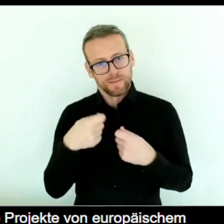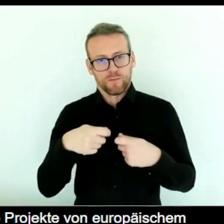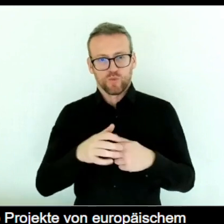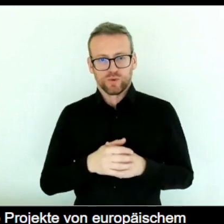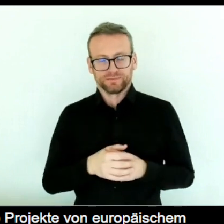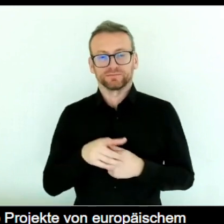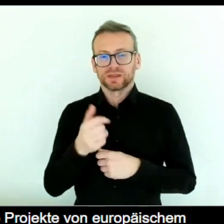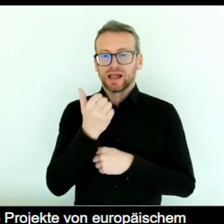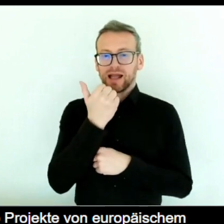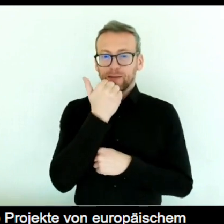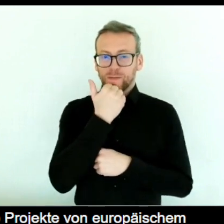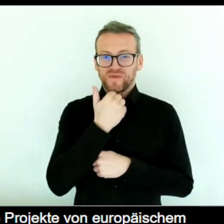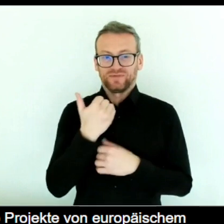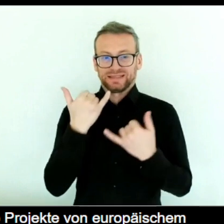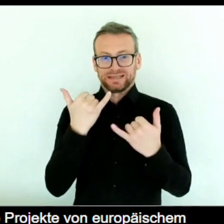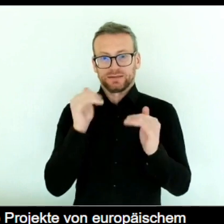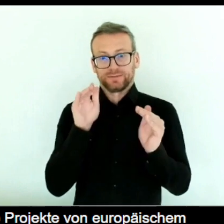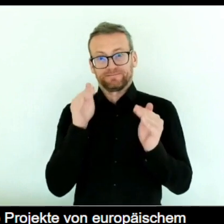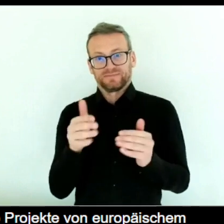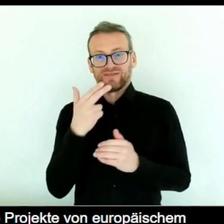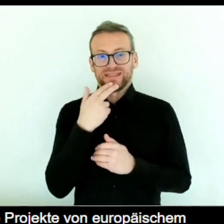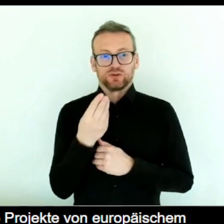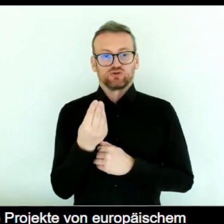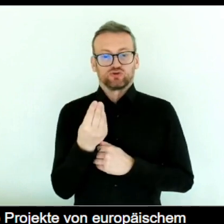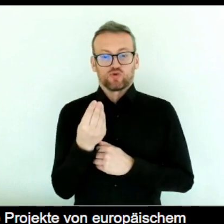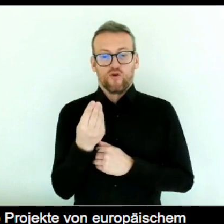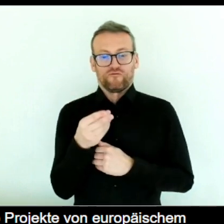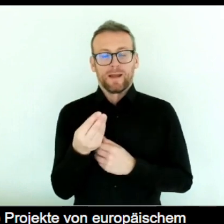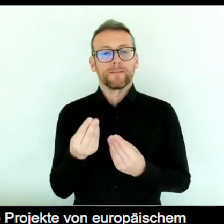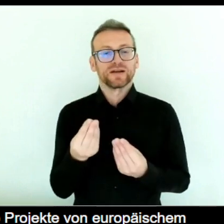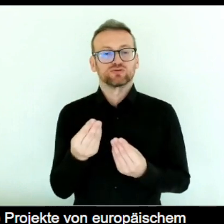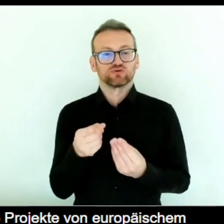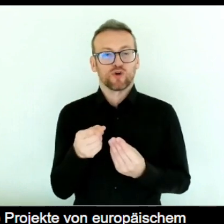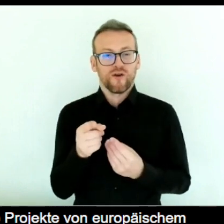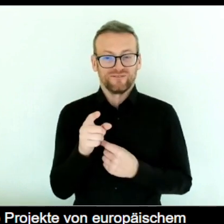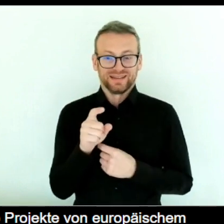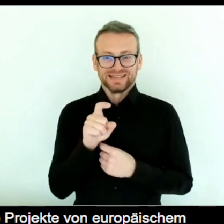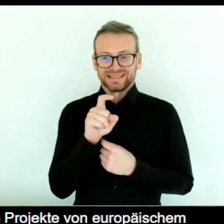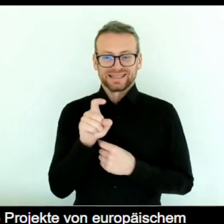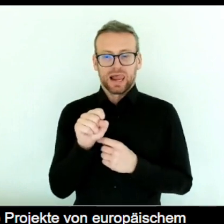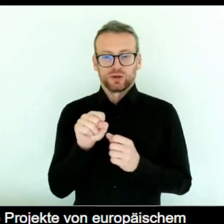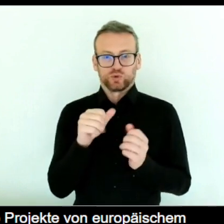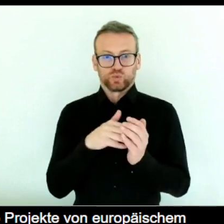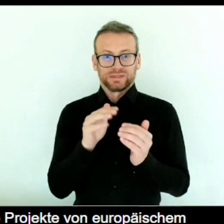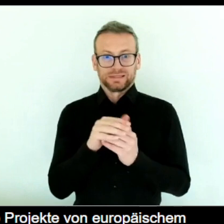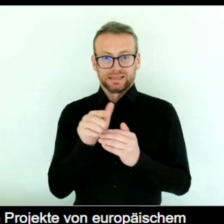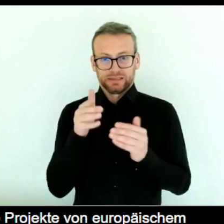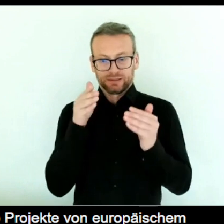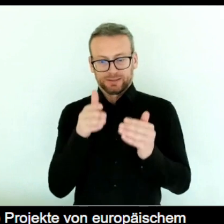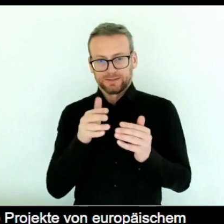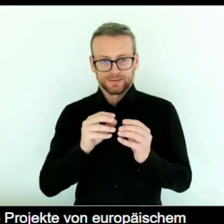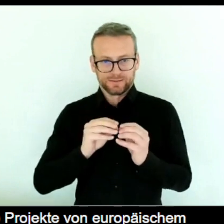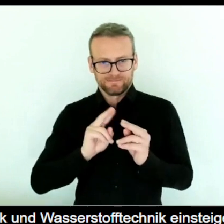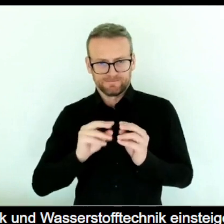ja Flachbatterien einbauen können. Um eben hier platzsparend entweder